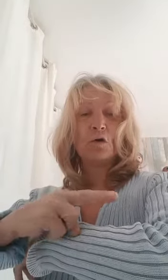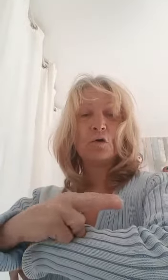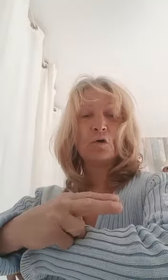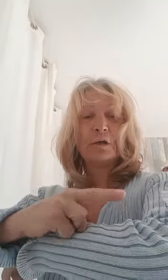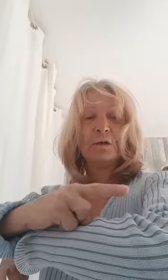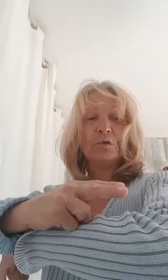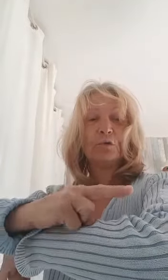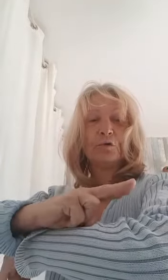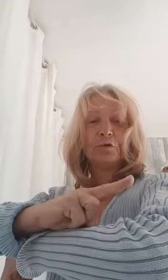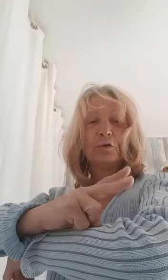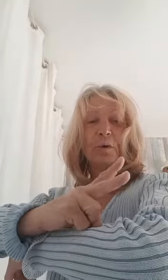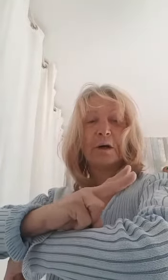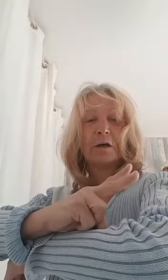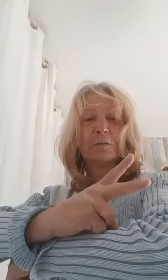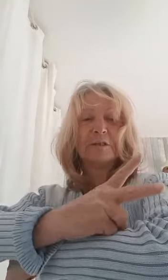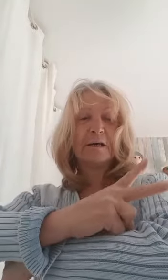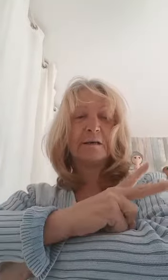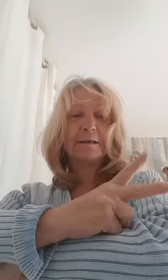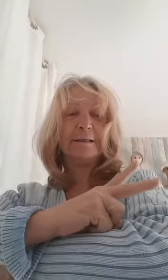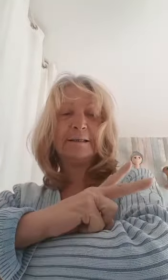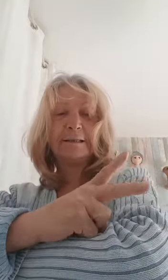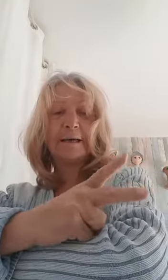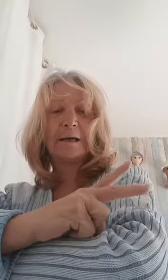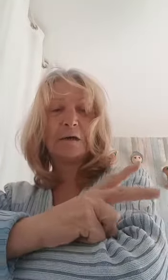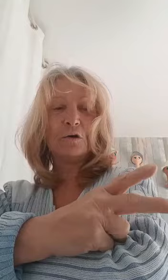l'escargot qui monte sur le bras comme ça. L'escargot.